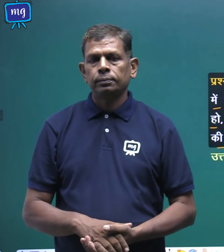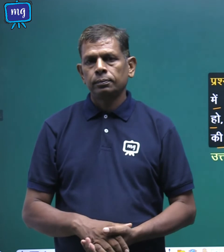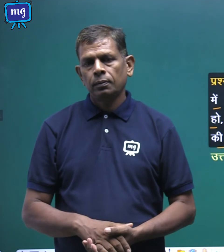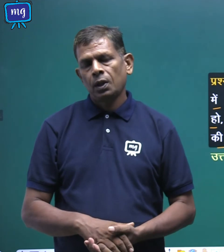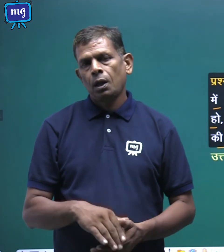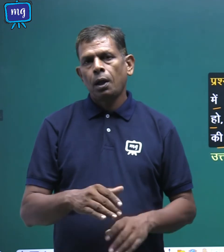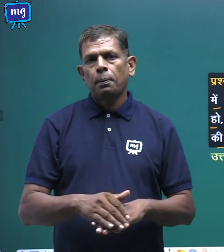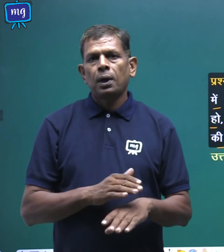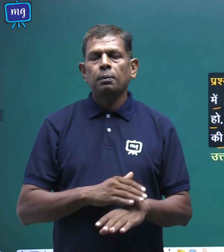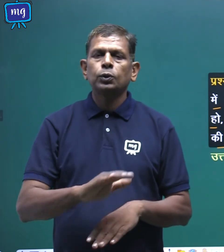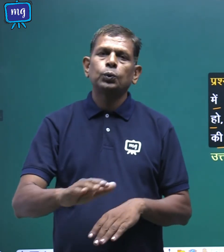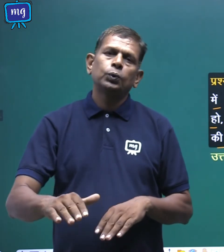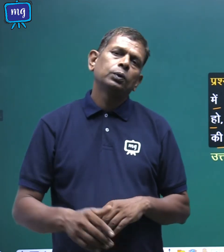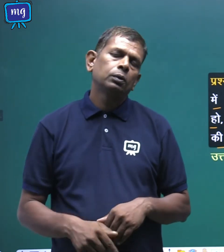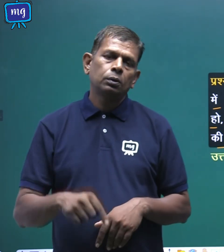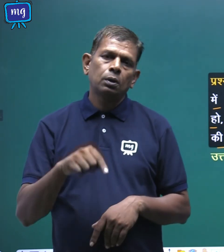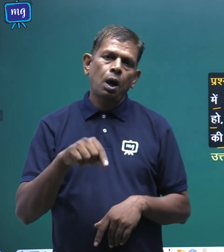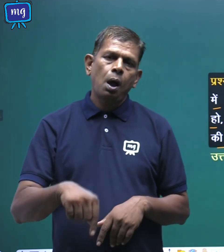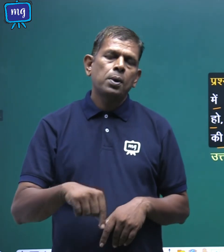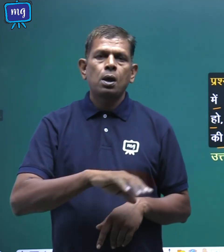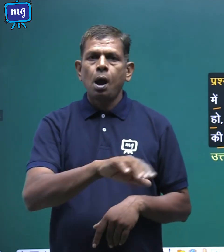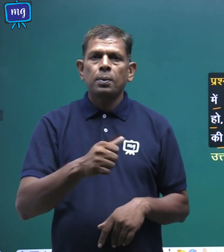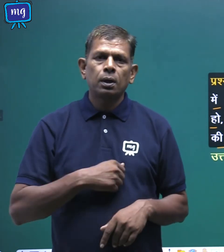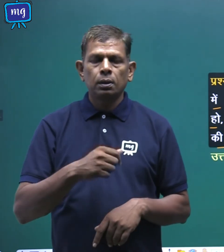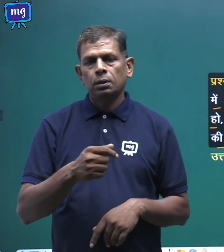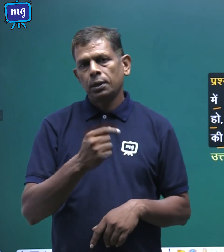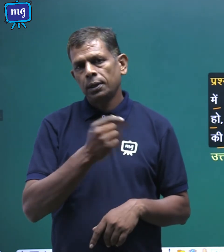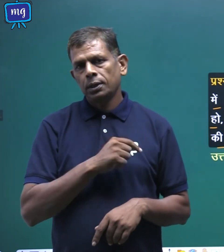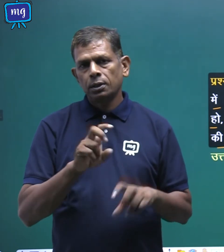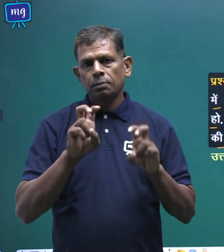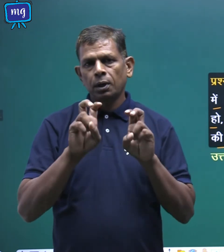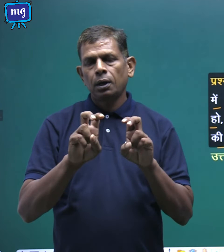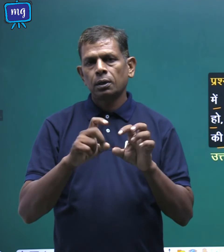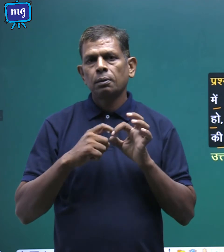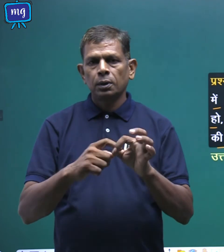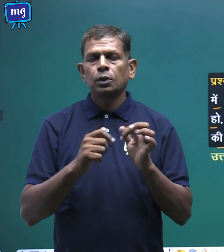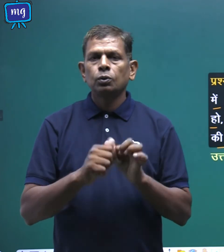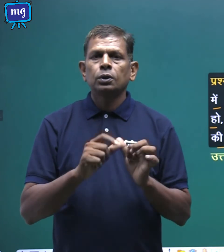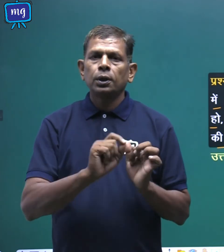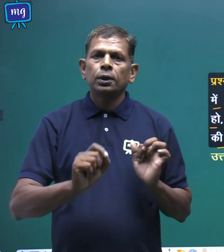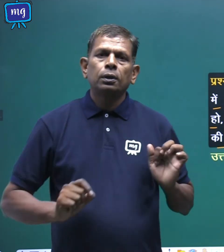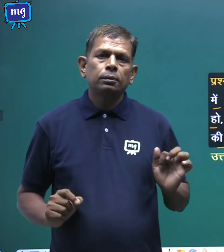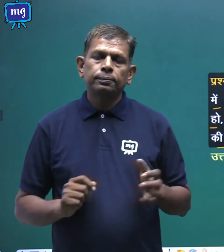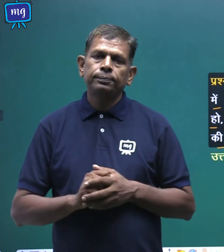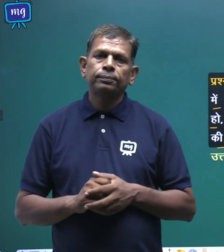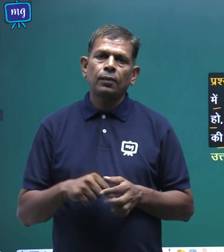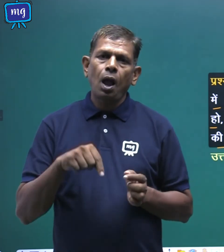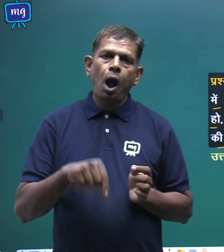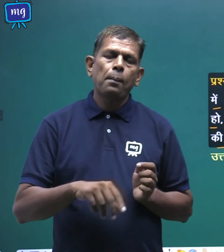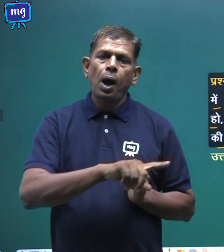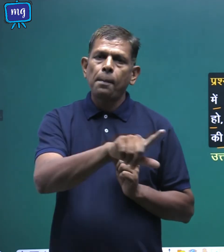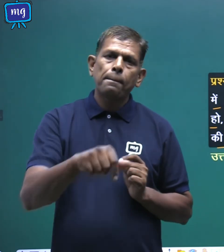तो प्यारे बच्चों, अभी हमने इस पाठ के प्रश्न उत्तर किए। अब